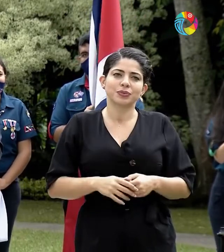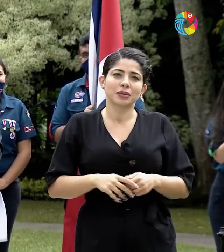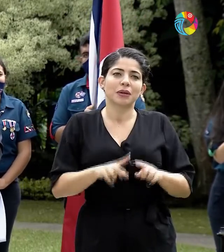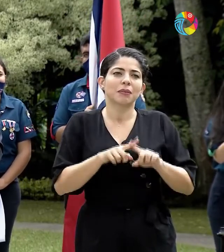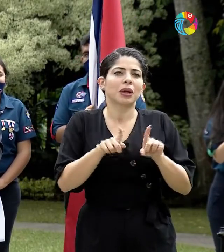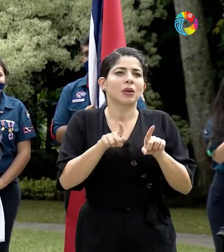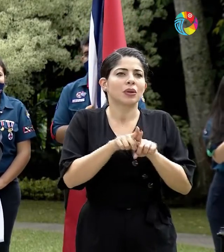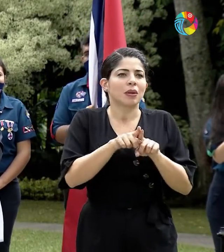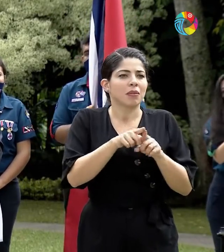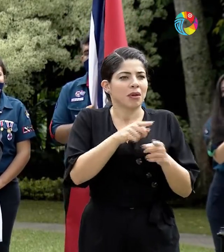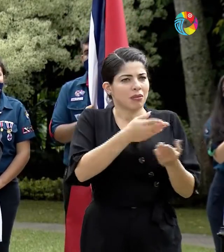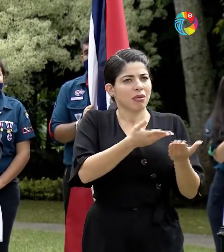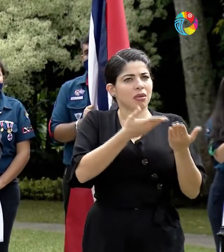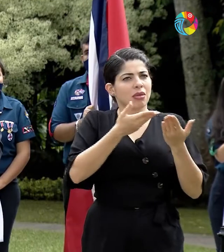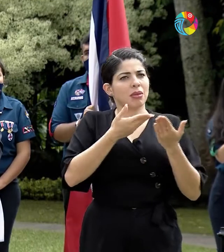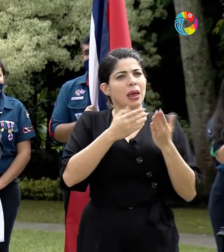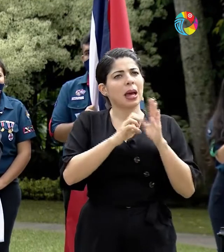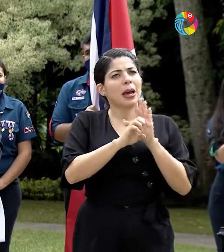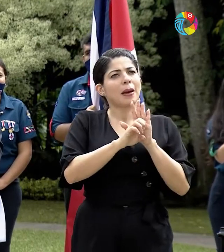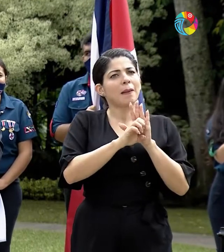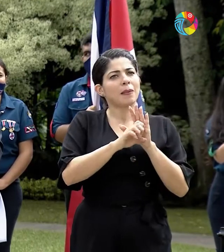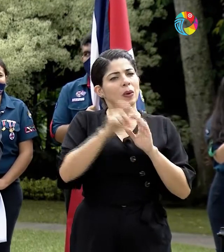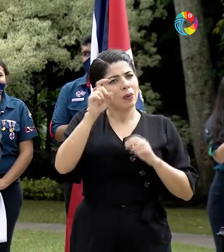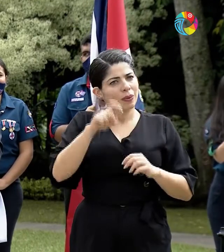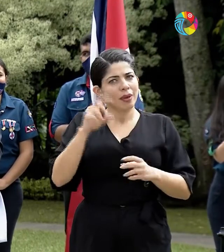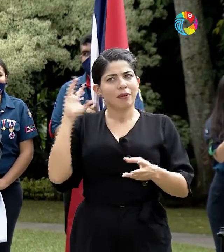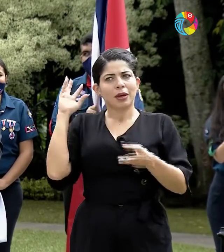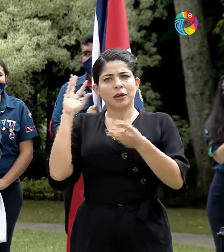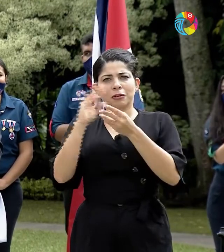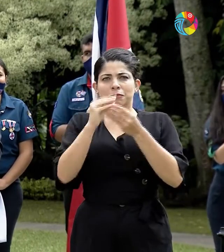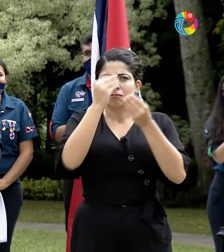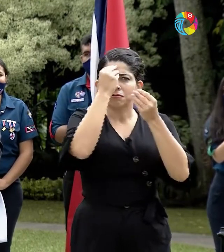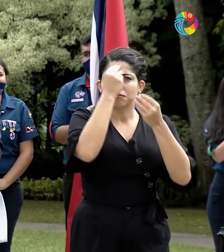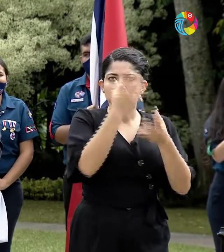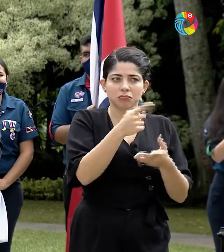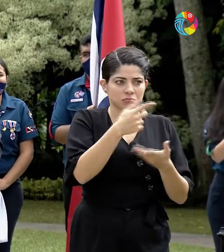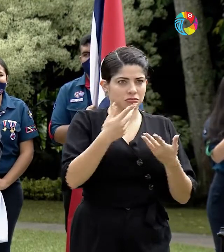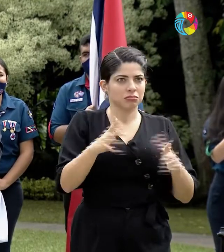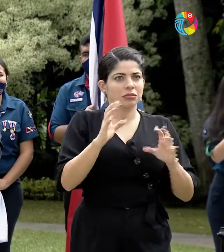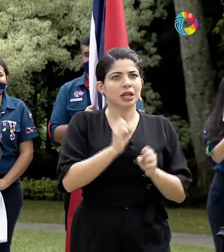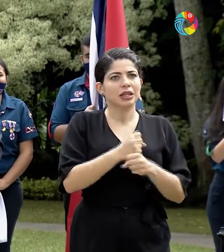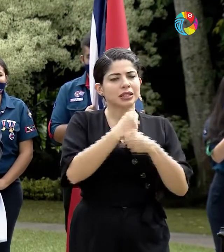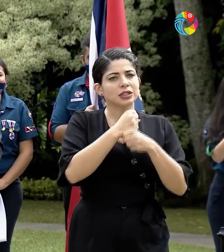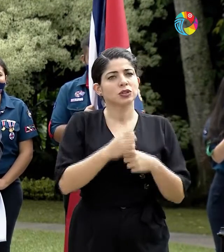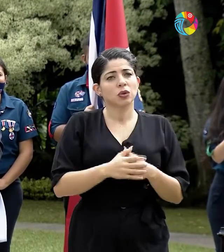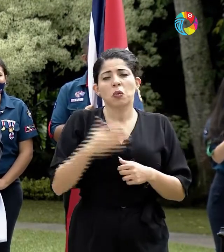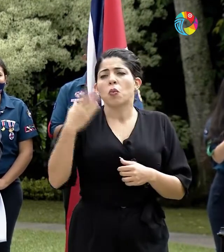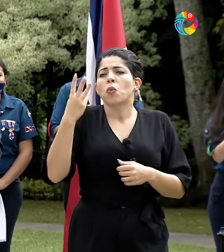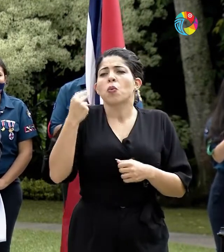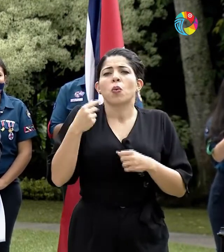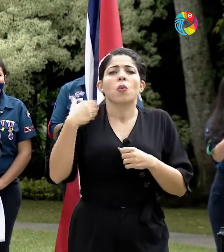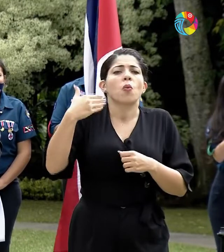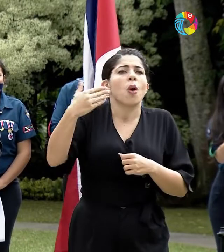Pero también dándonos ejemplo. Hay que rendir cuentas si lo hicimos. Y cuando sea necesario.